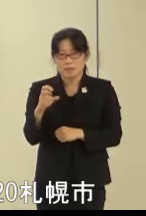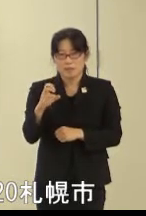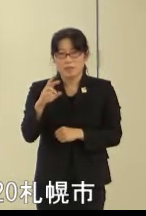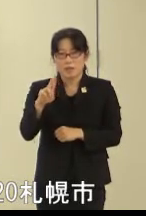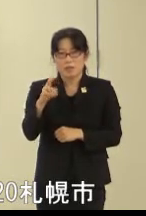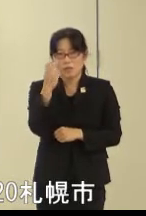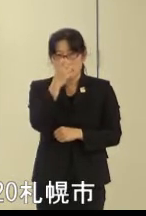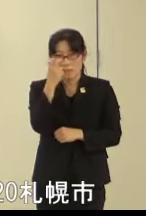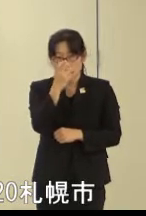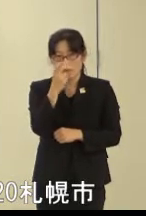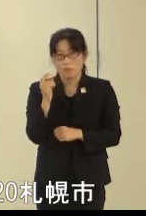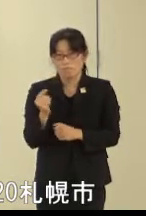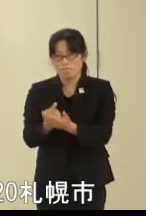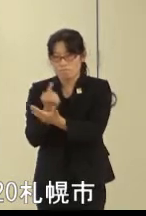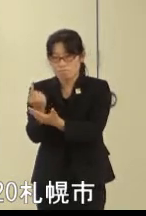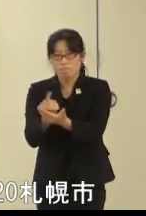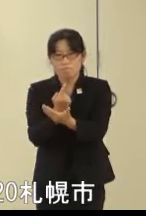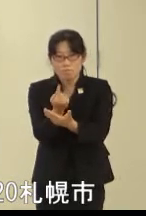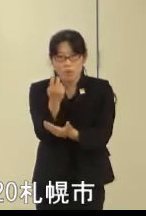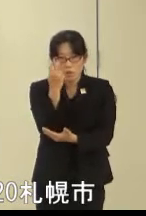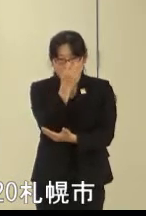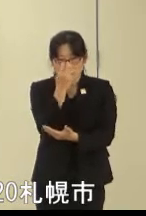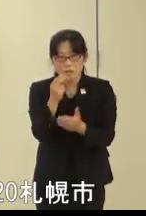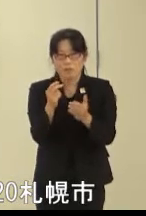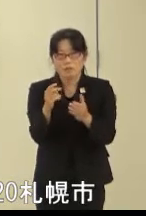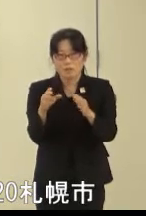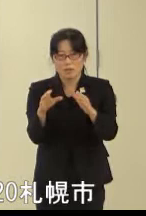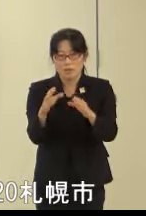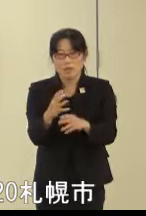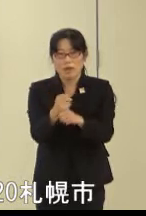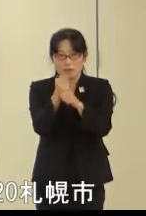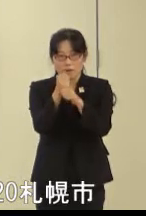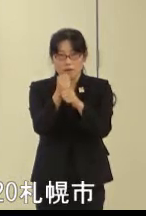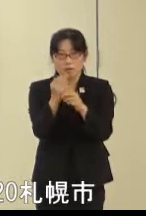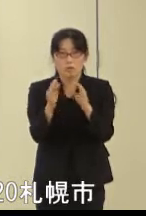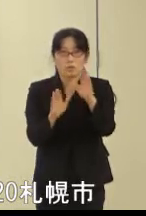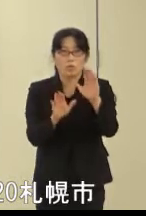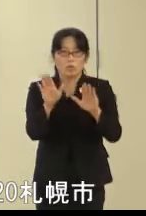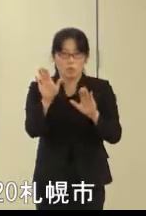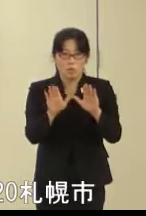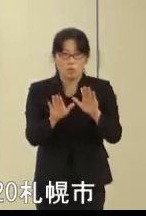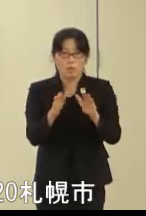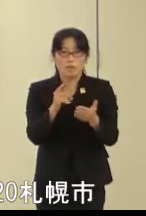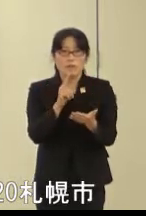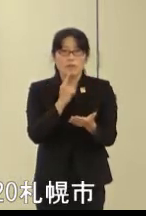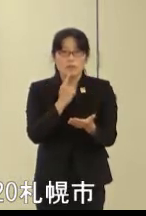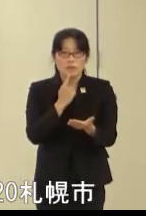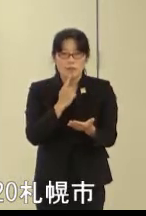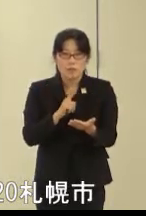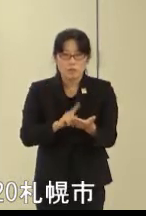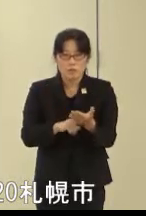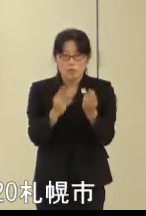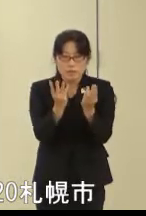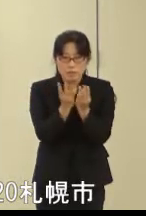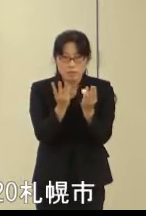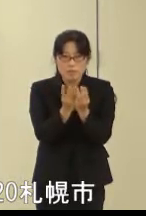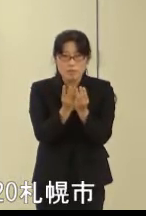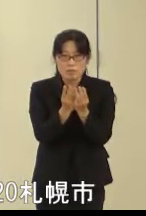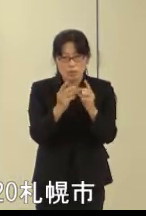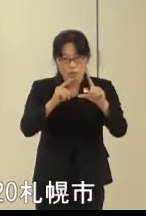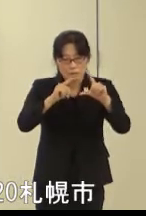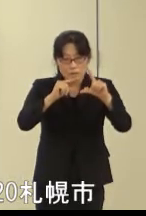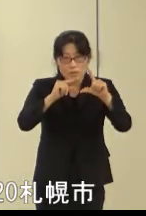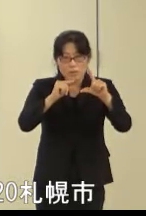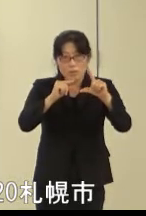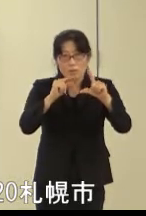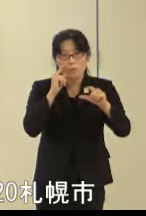単位での出前型の検査の状況であります電マ単純にこの人数の比率を見